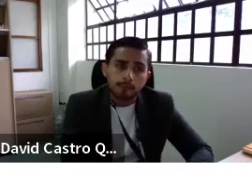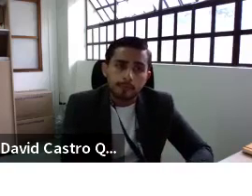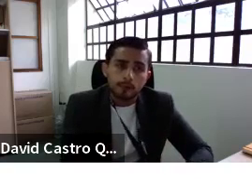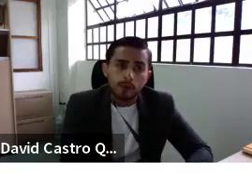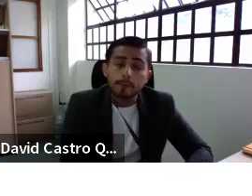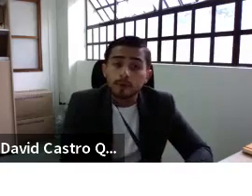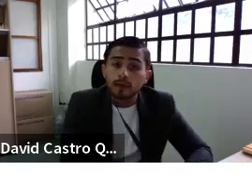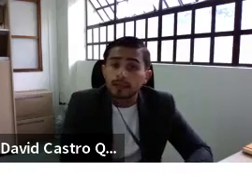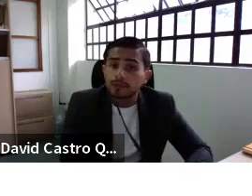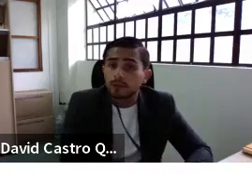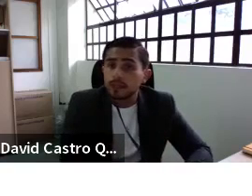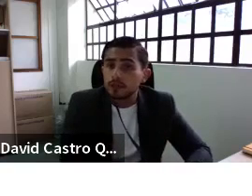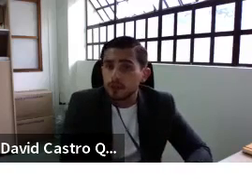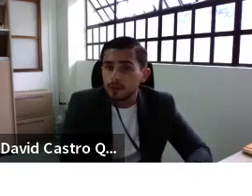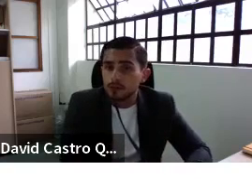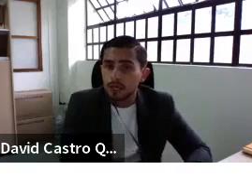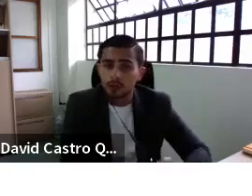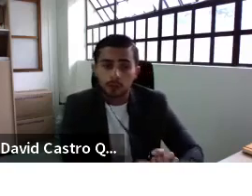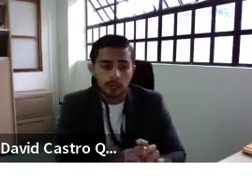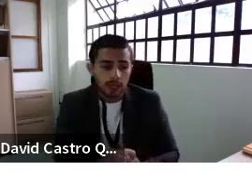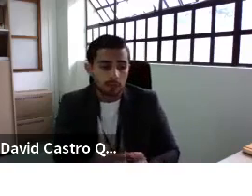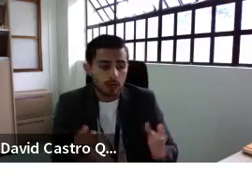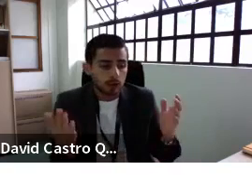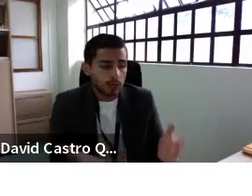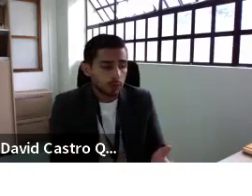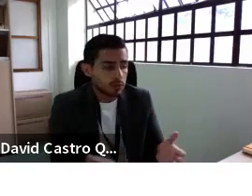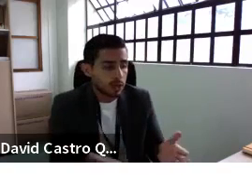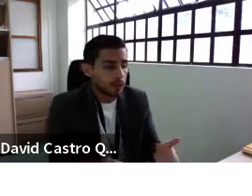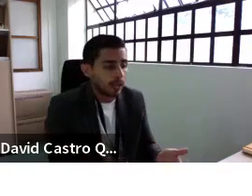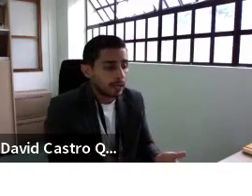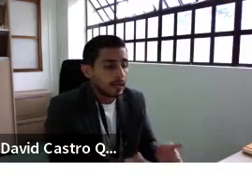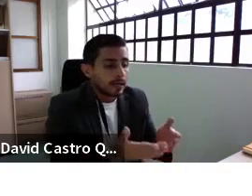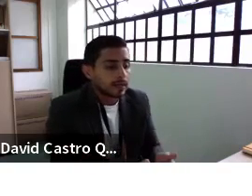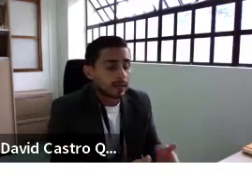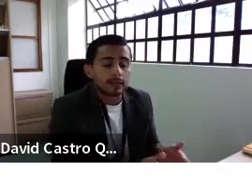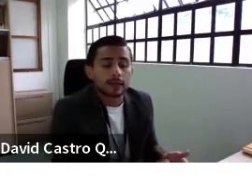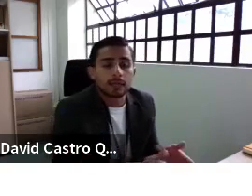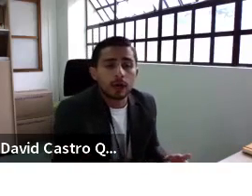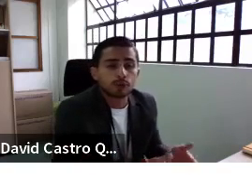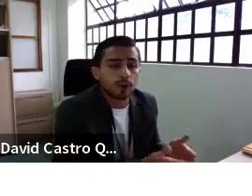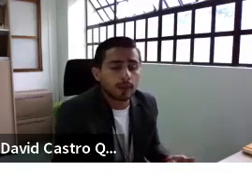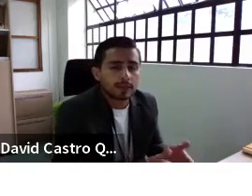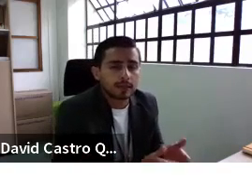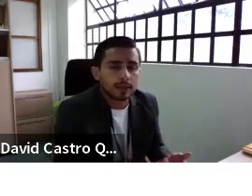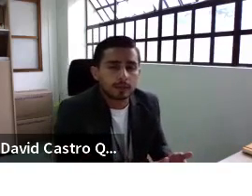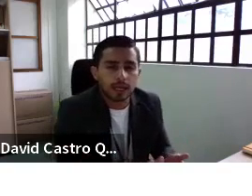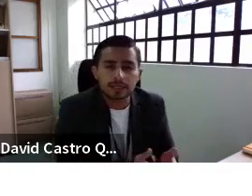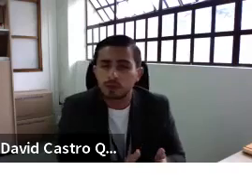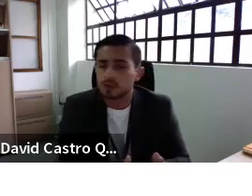una impronta de transformación ¿cierto? porque digamos que encontramos una comunidad que tiene determinados problemas que tiene determinadas situaciones